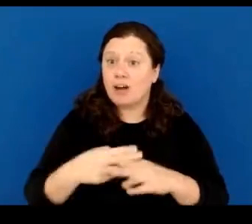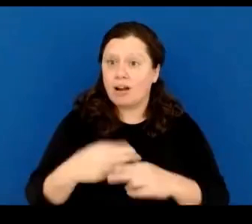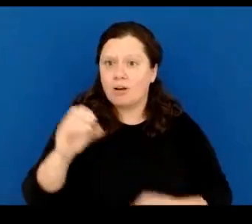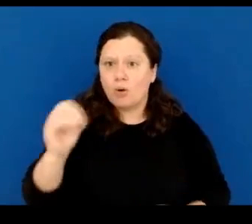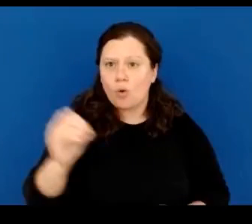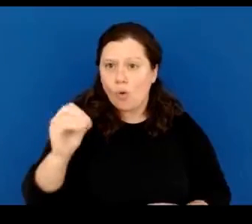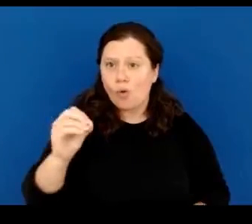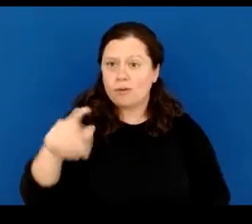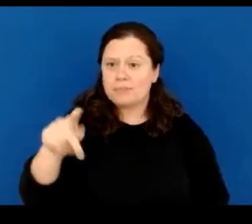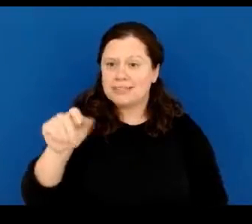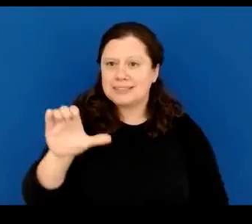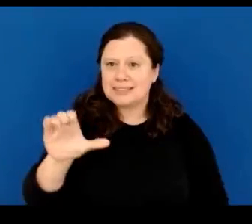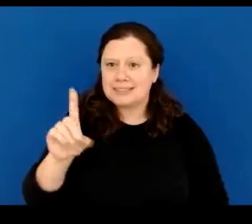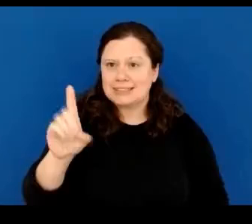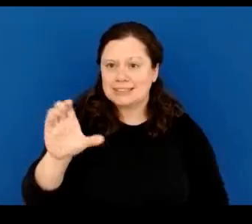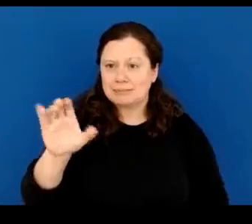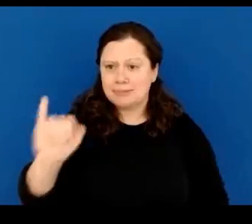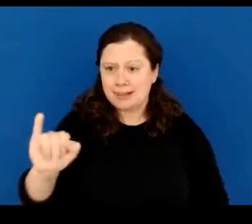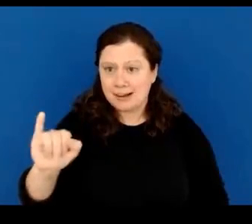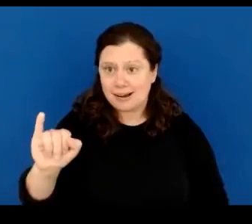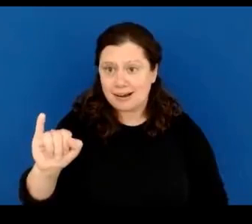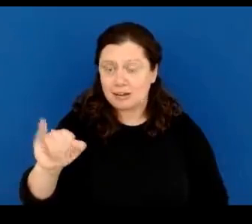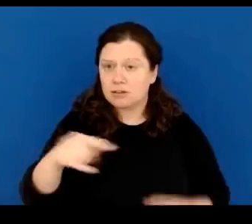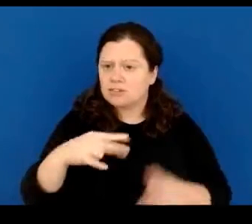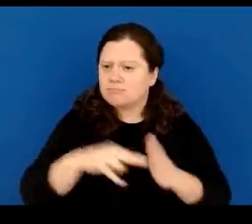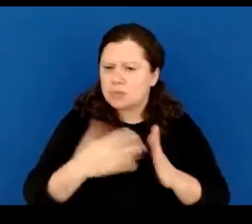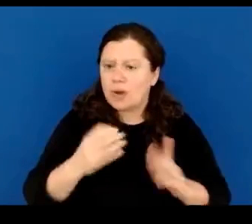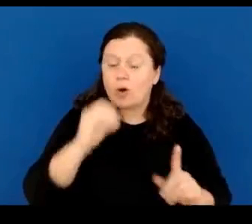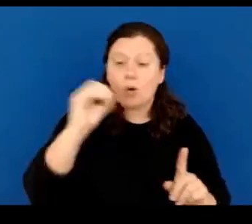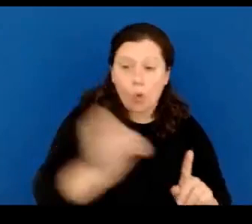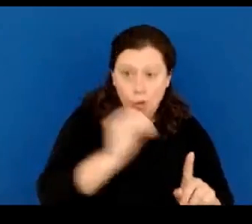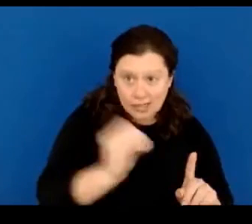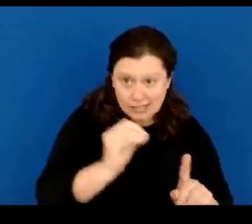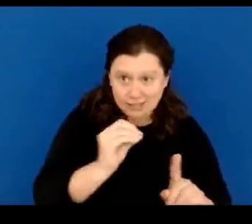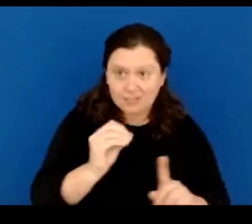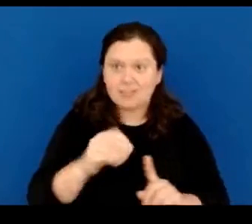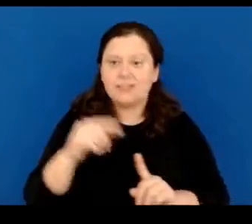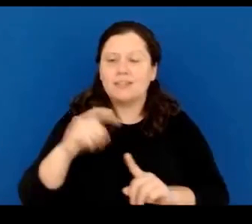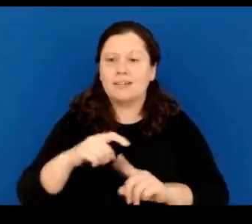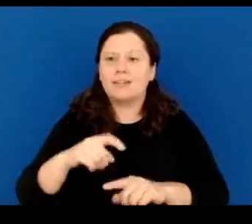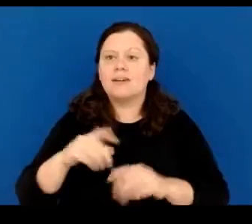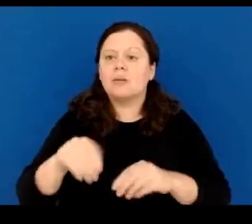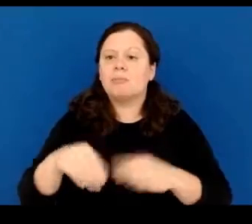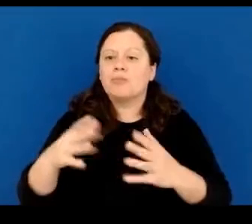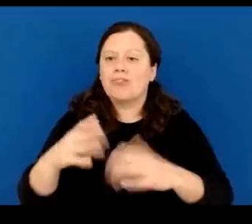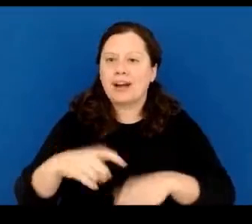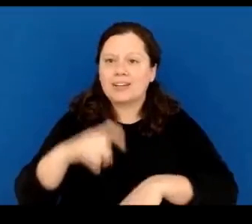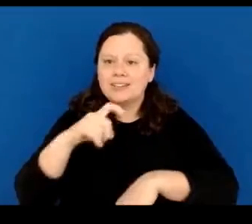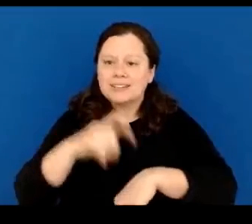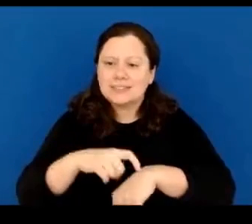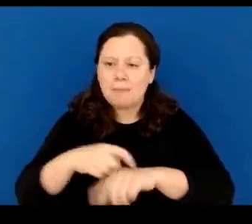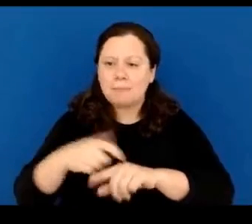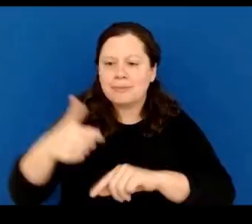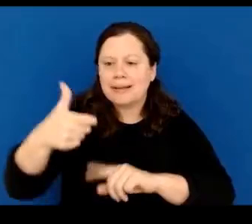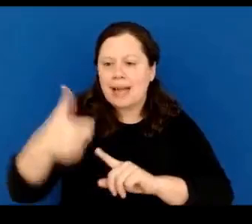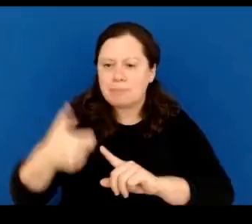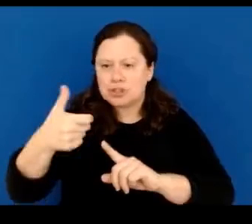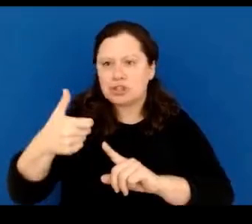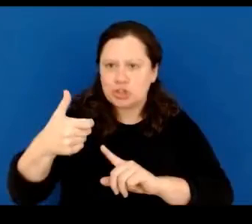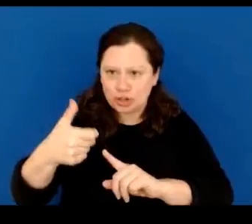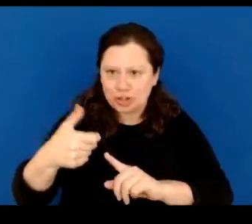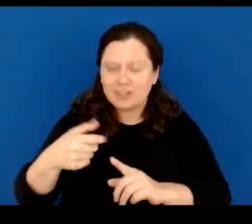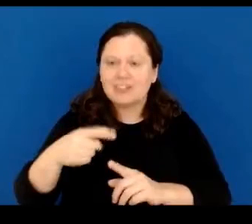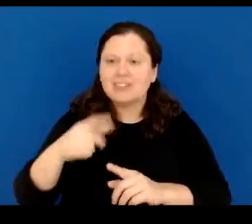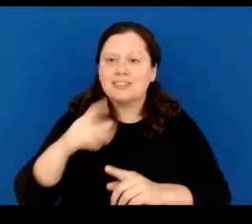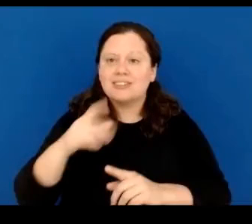ORPTC DCI，代表俄勒冈州提供者时间记录。創新嘅直接護理，如何使用佢嚟記錄時間